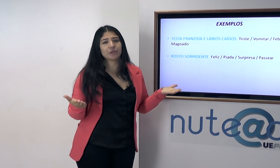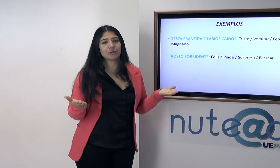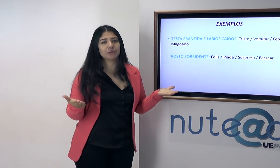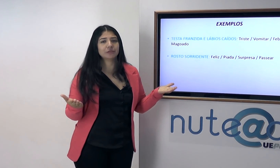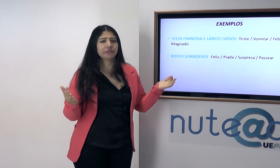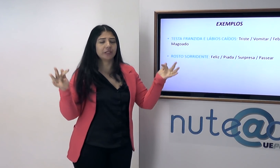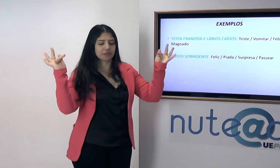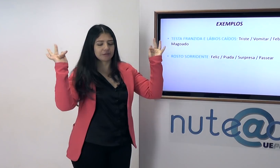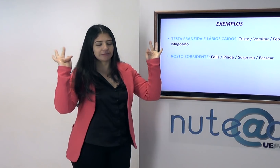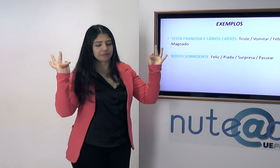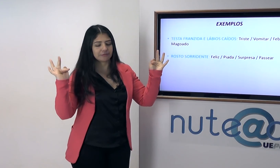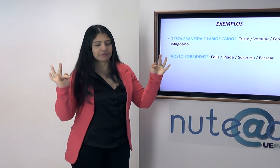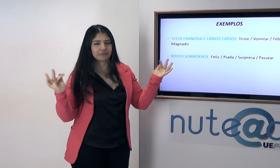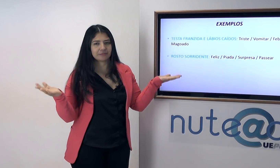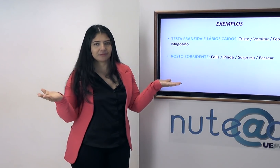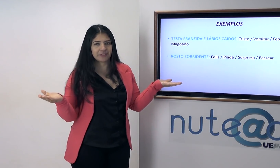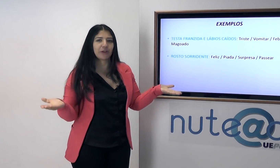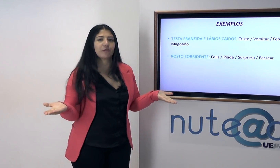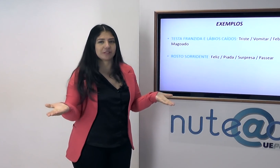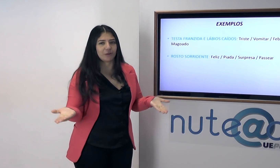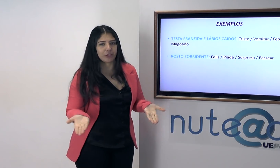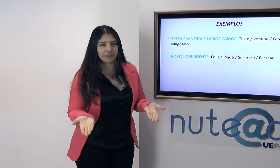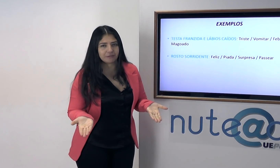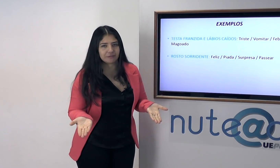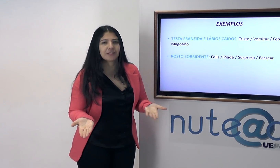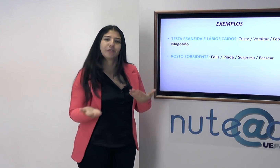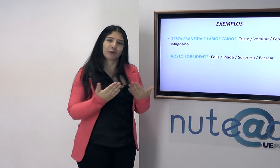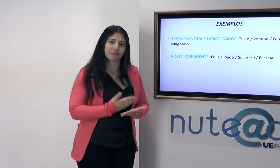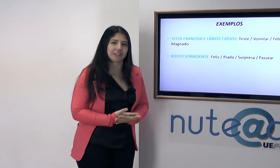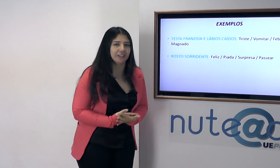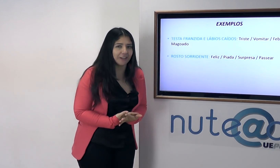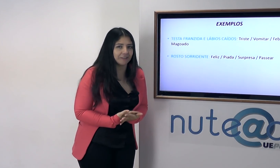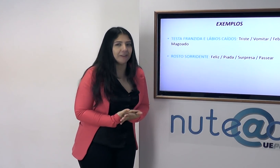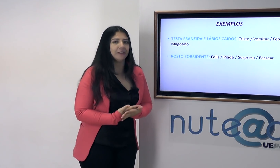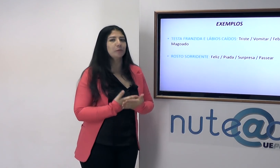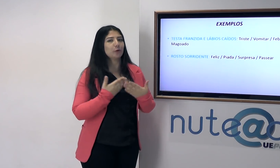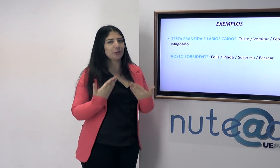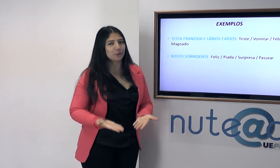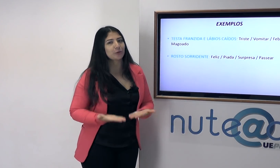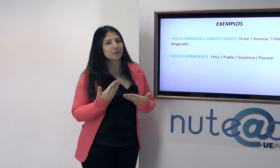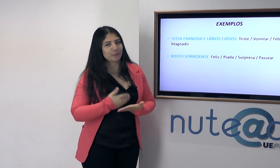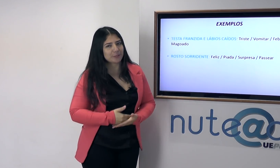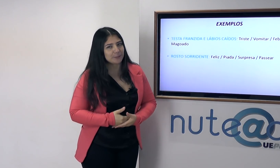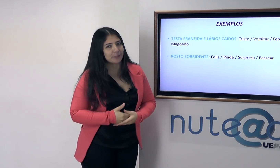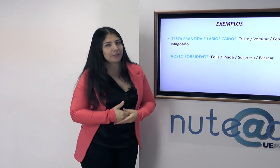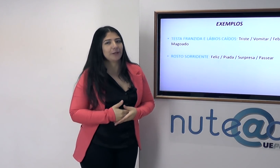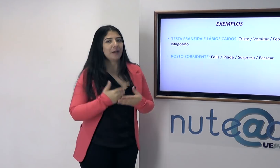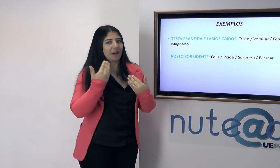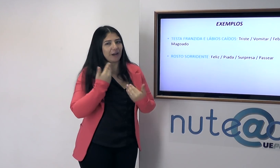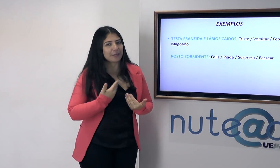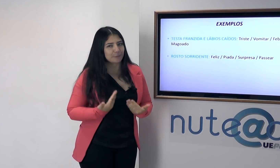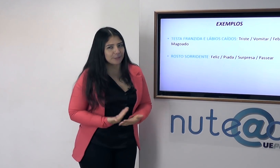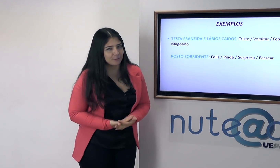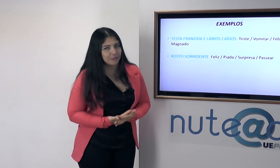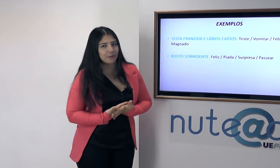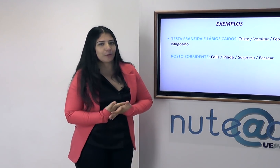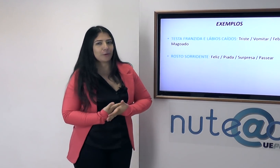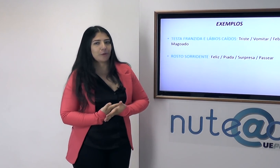estou muito feliz. Você vai convencer alguém? Você não vai convencer ninguém. Por isso que você precisa ter a expressão facial e